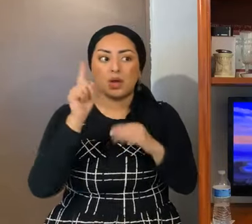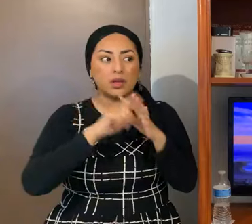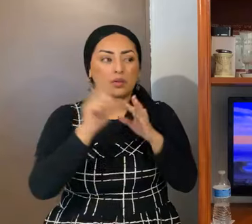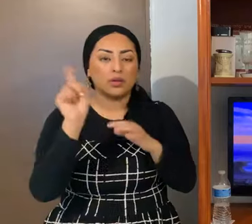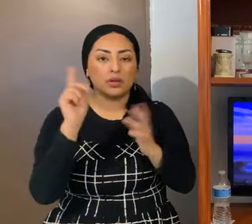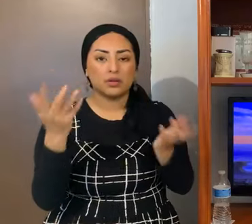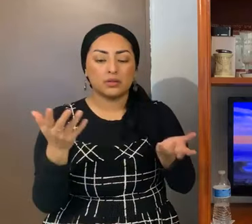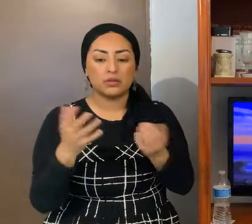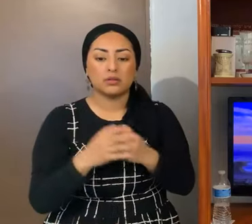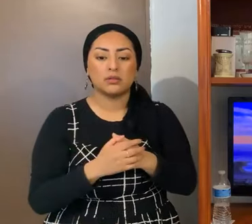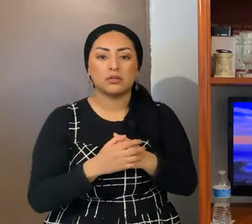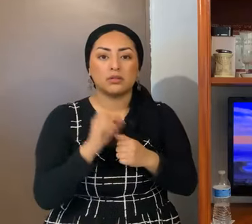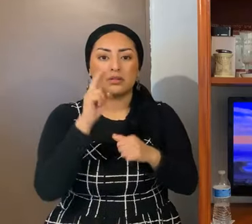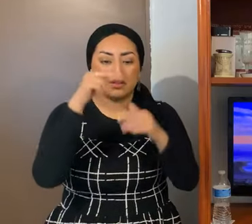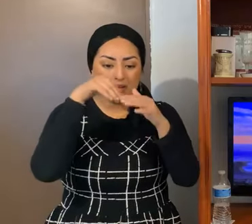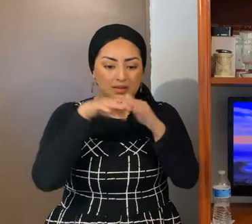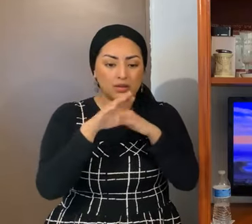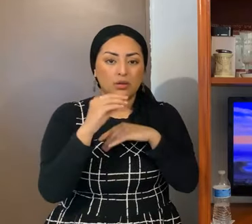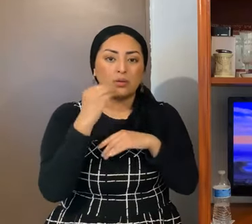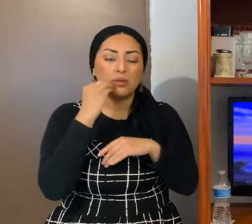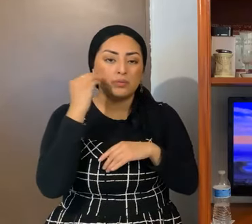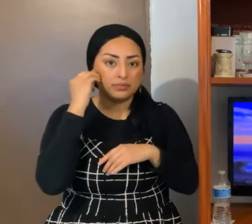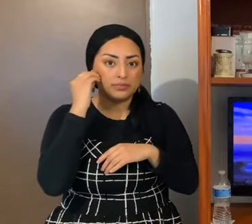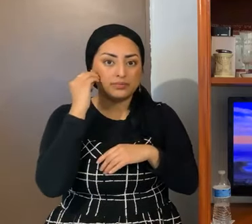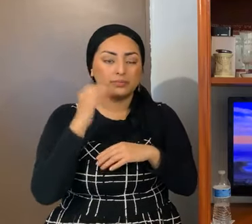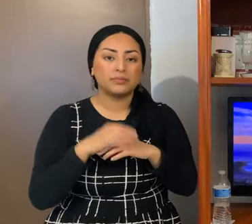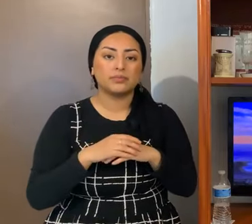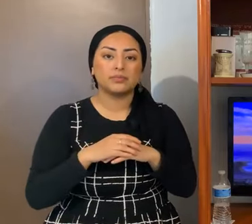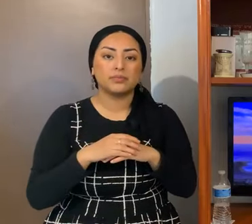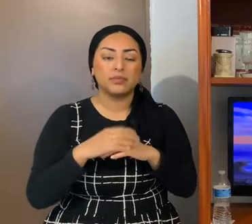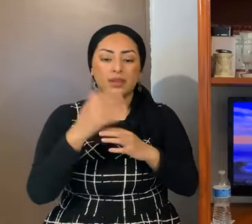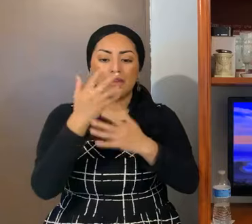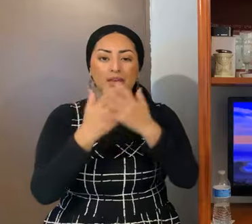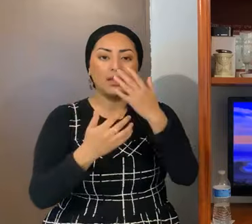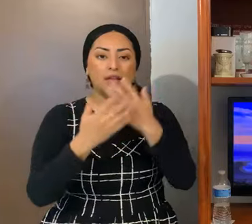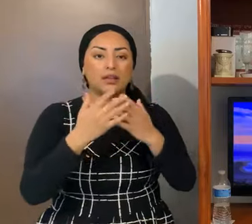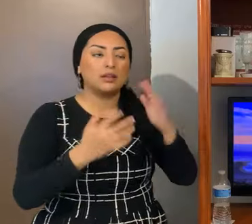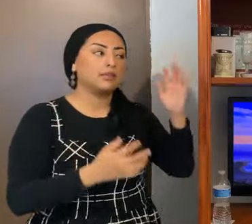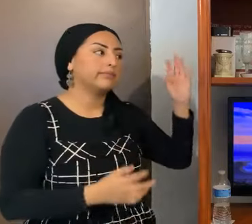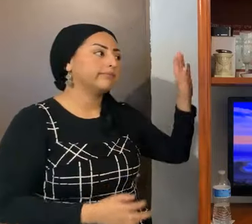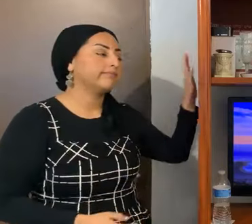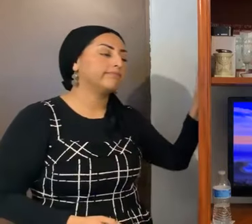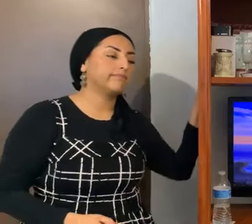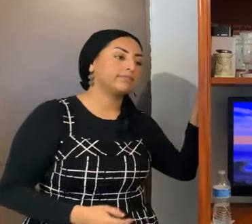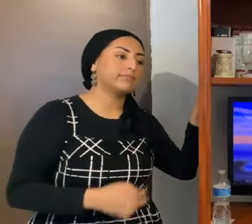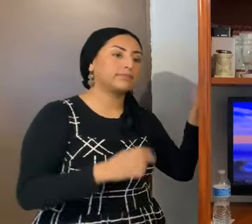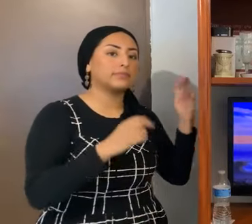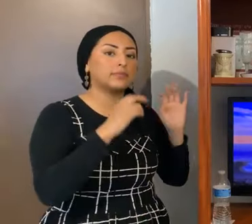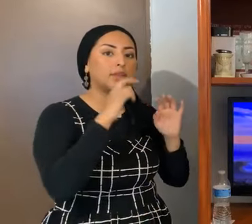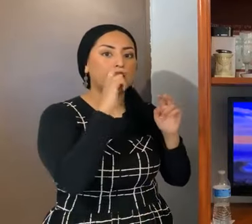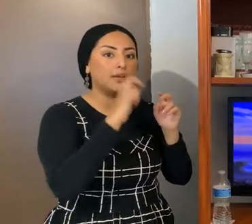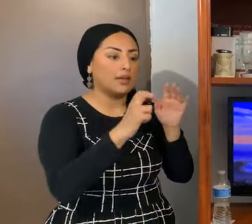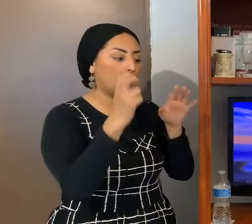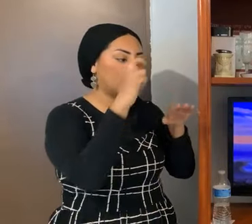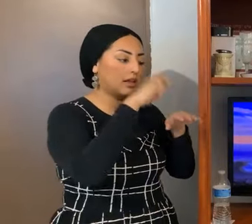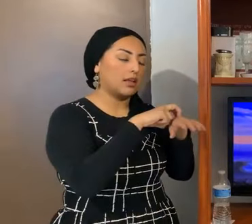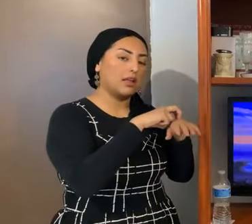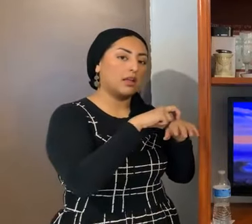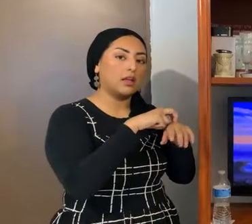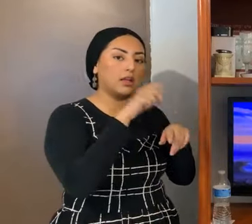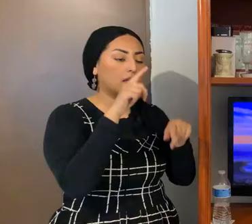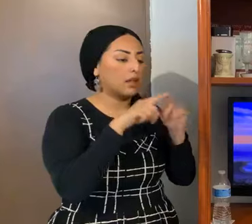huir? O como si entrara en casa y apoyare su mano en la pared y le muerde una culebra. No hay forma de